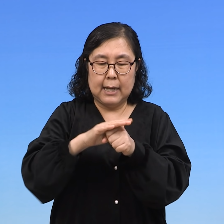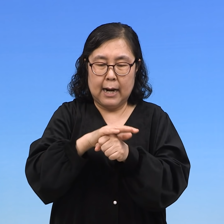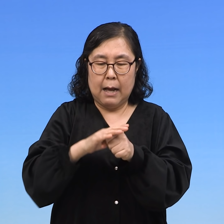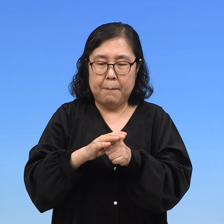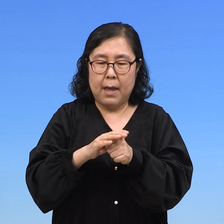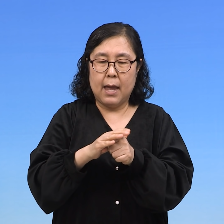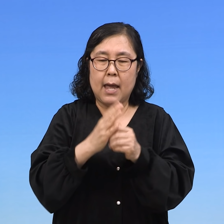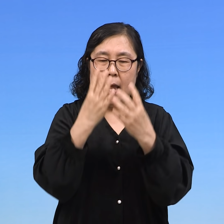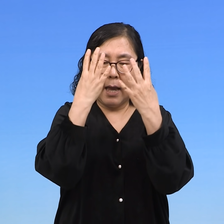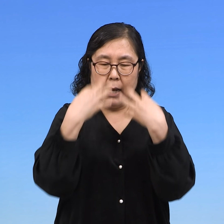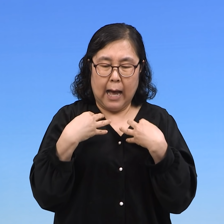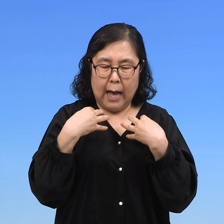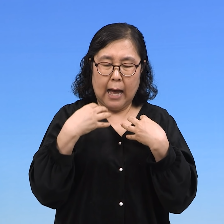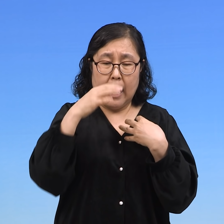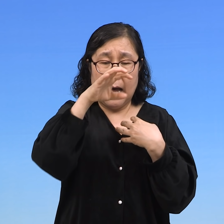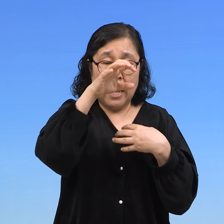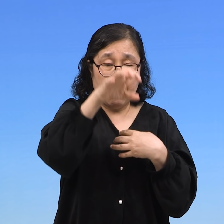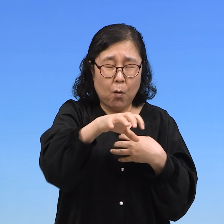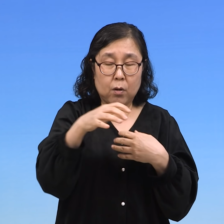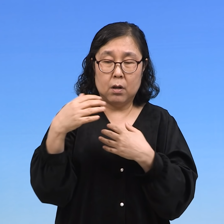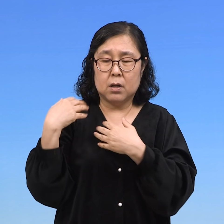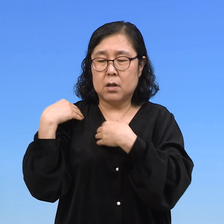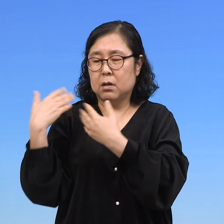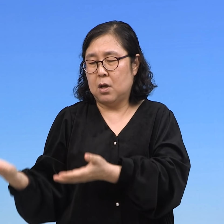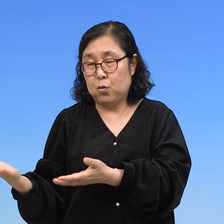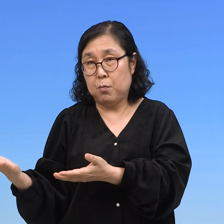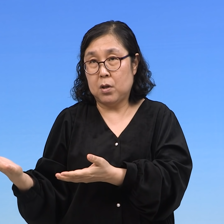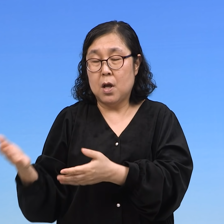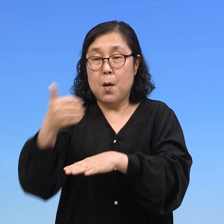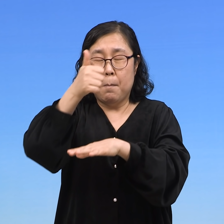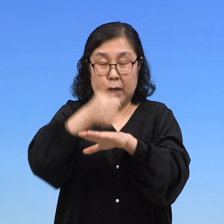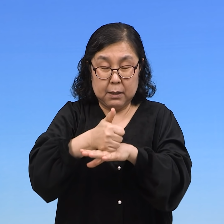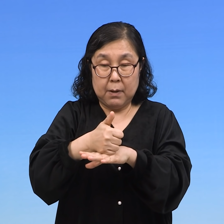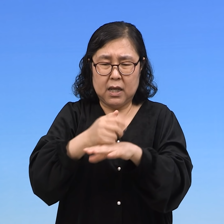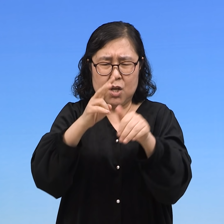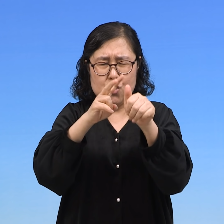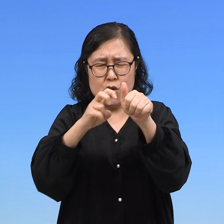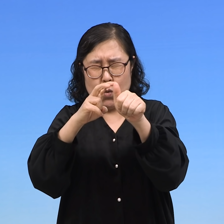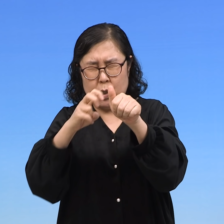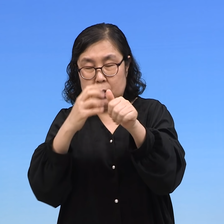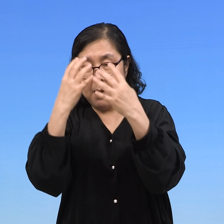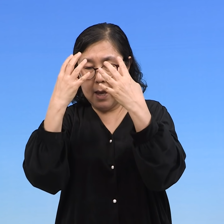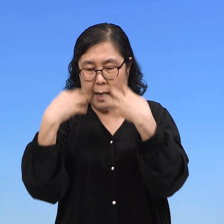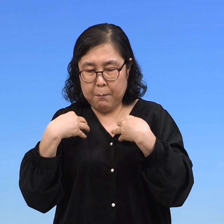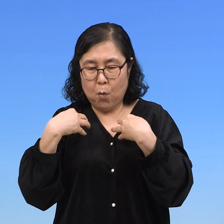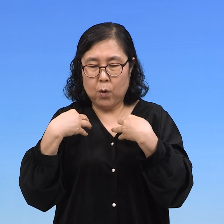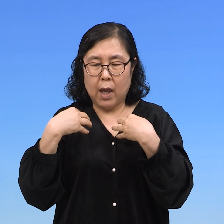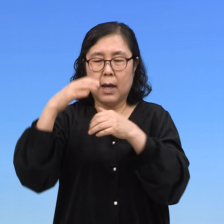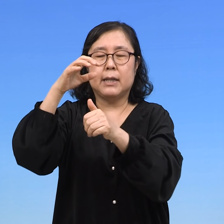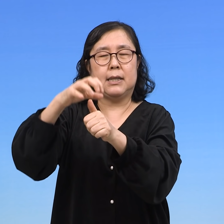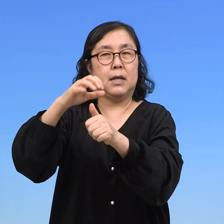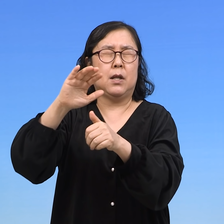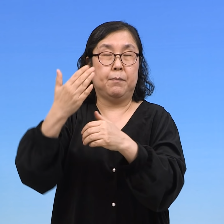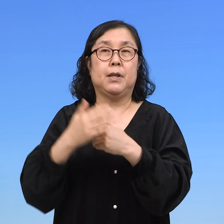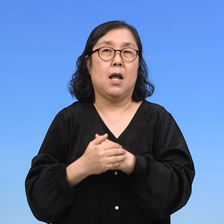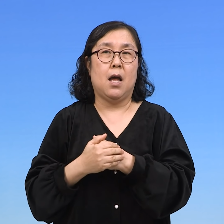마지막에 무슨 감옥이라고요? 정오심의 감옥이에요 오늘 이런 증상이 있으시면 아직 늦지 않았습니다